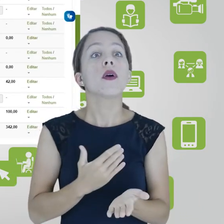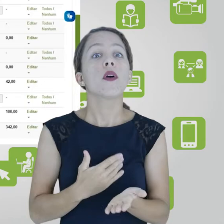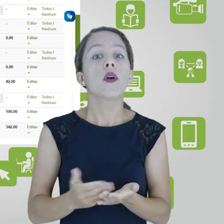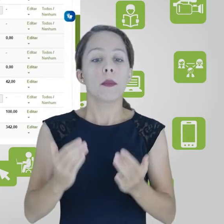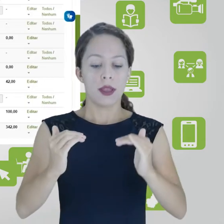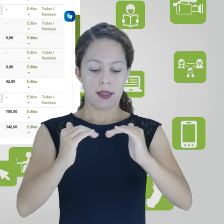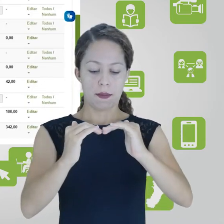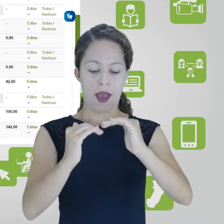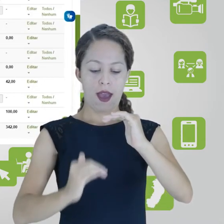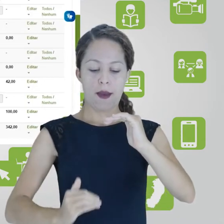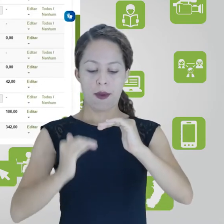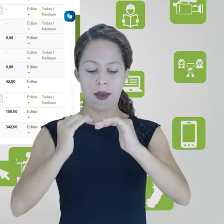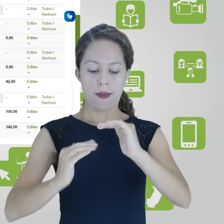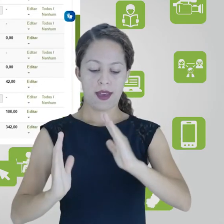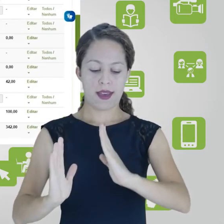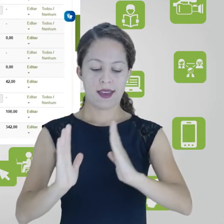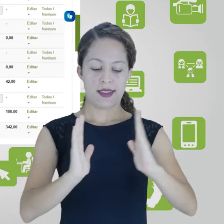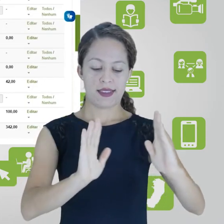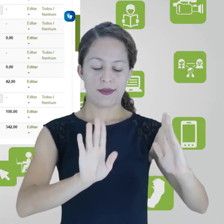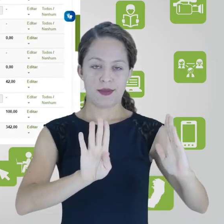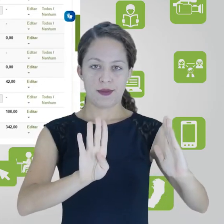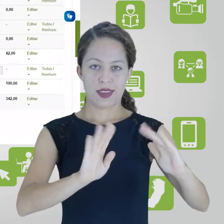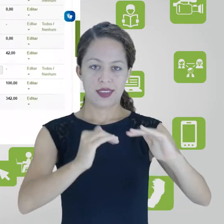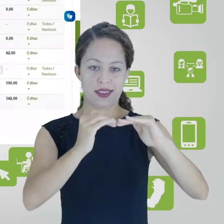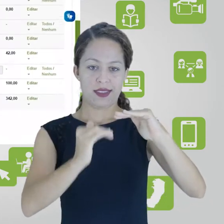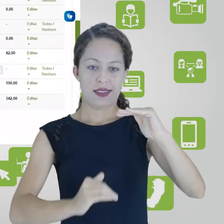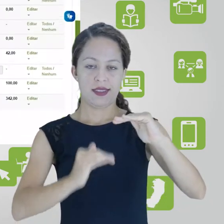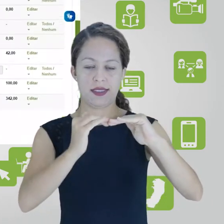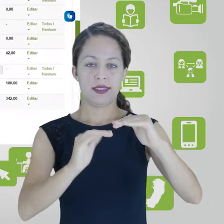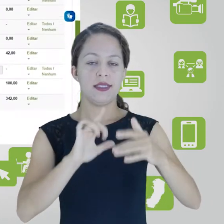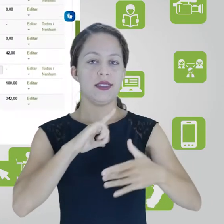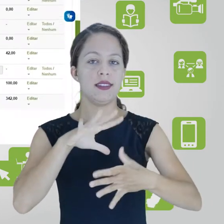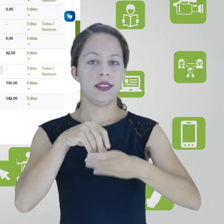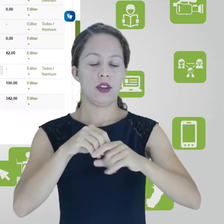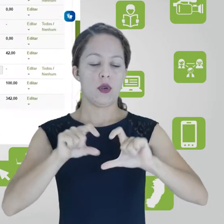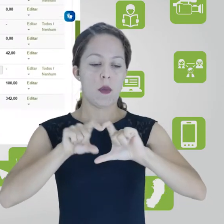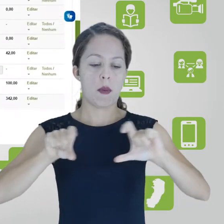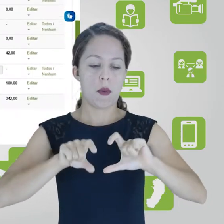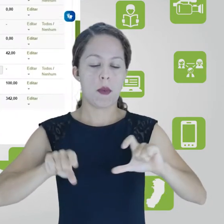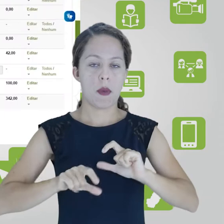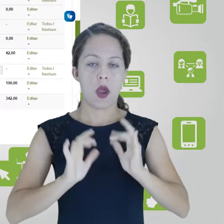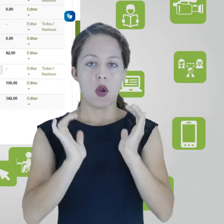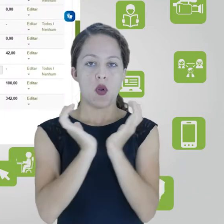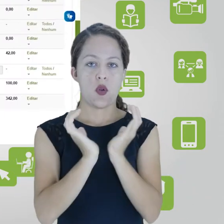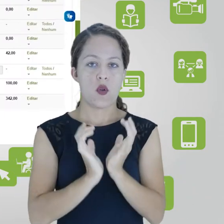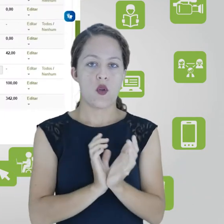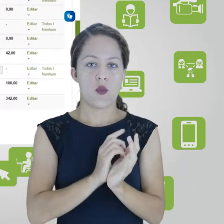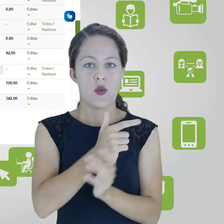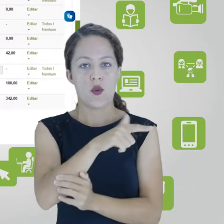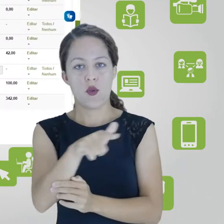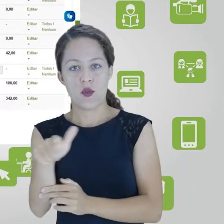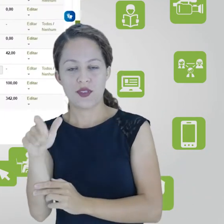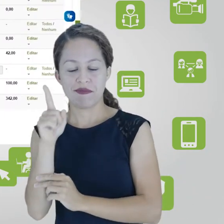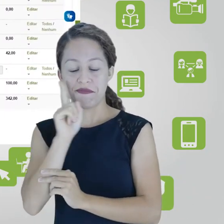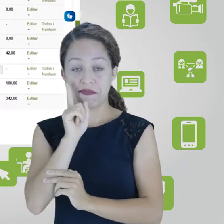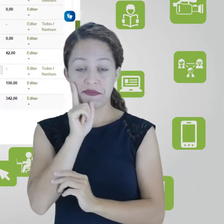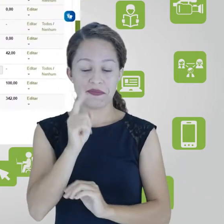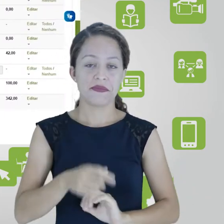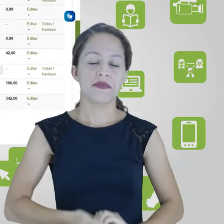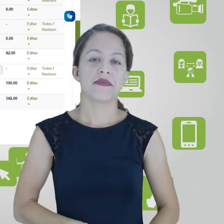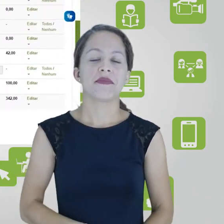nível. Aqui começa a etapa B. Então vai entrar agora aqui as outras categorias,